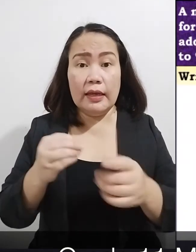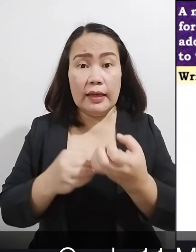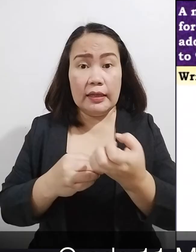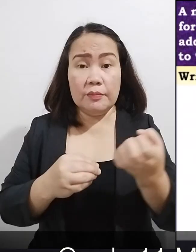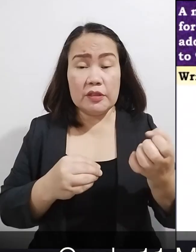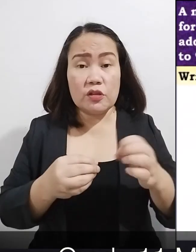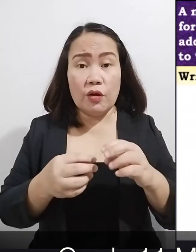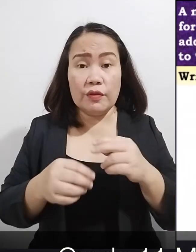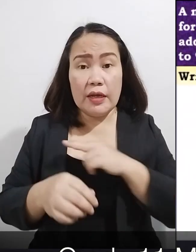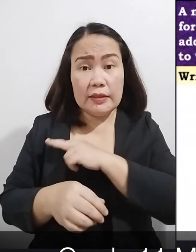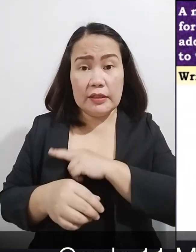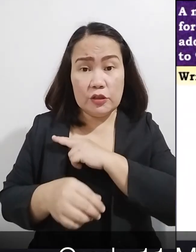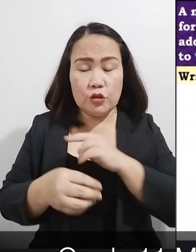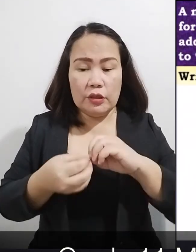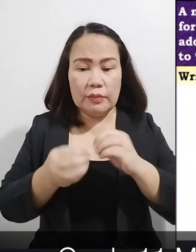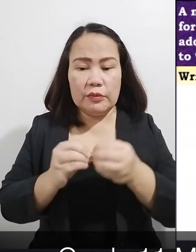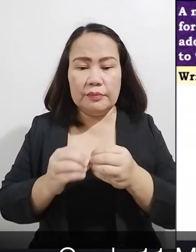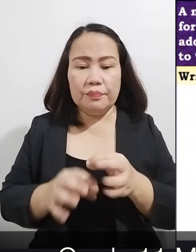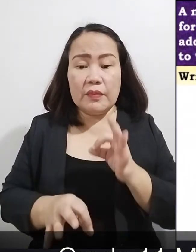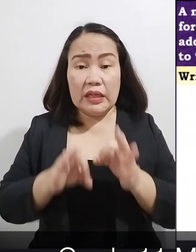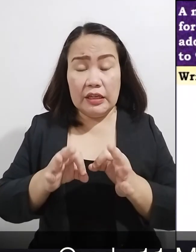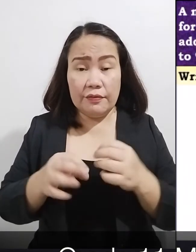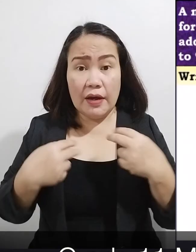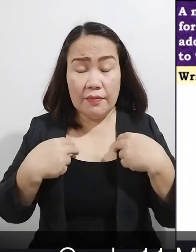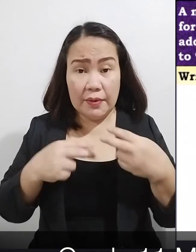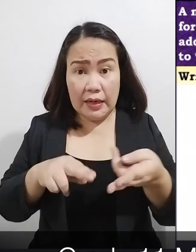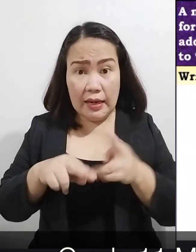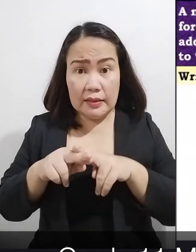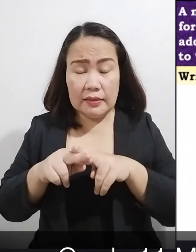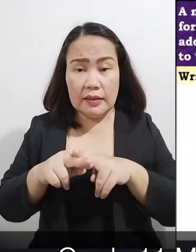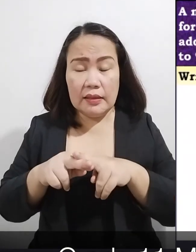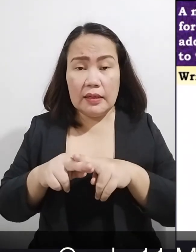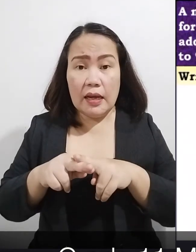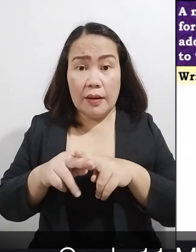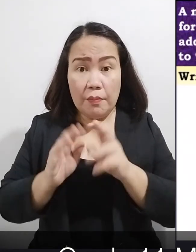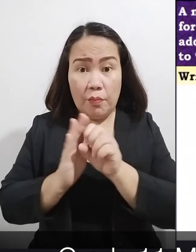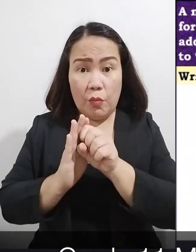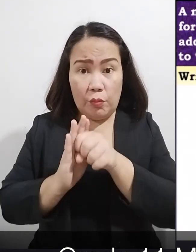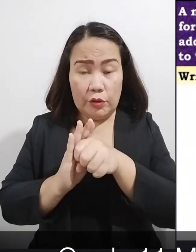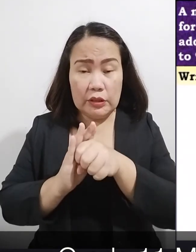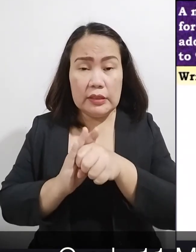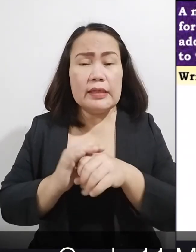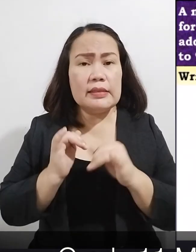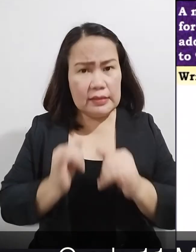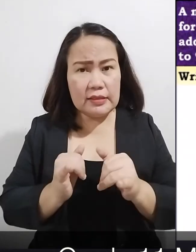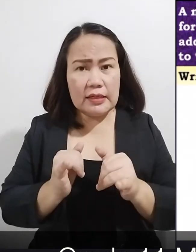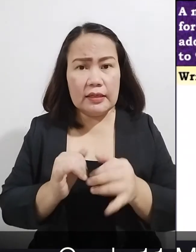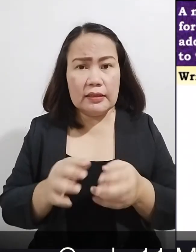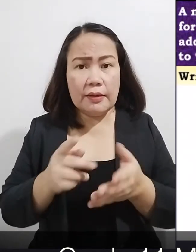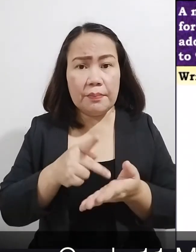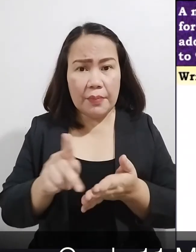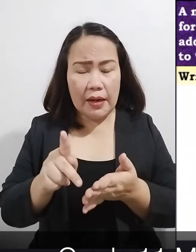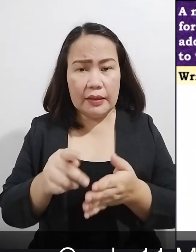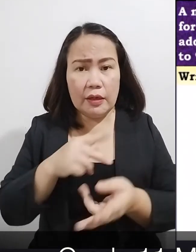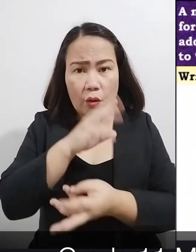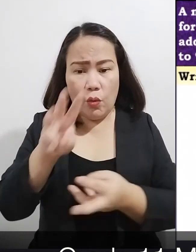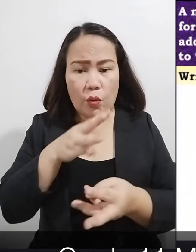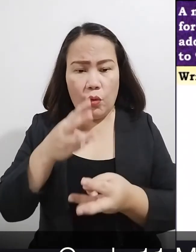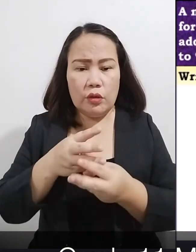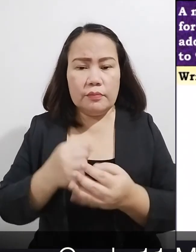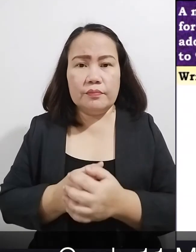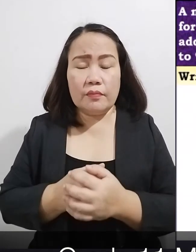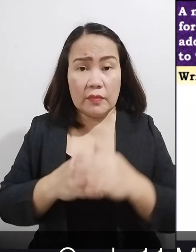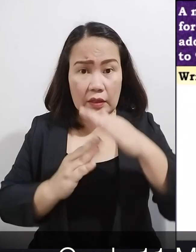numbers. Kung sakali namang hindi saktong isang oras at may sobra pang ilang minuto, kailangan niya pa rin itong bayaran ng buo. At ang gagamitin natin